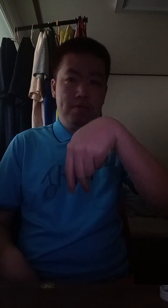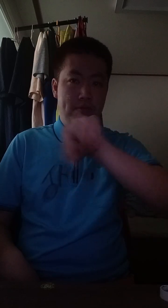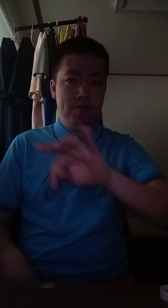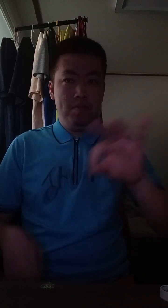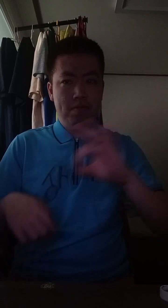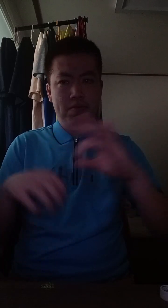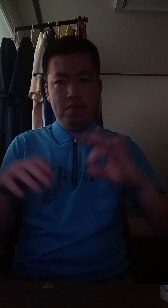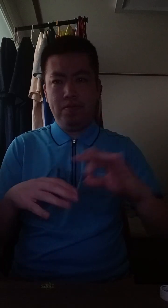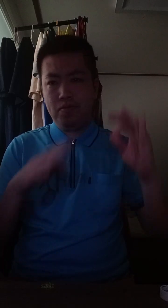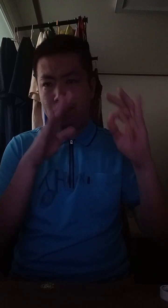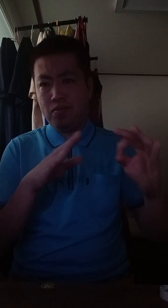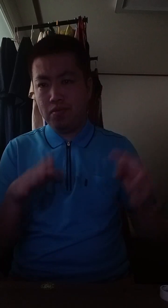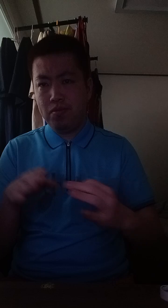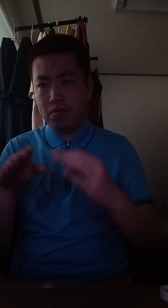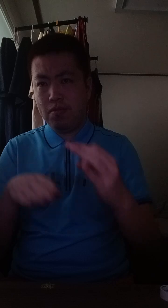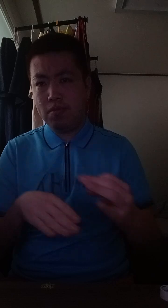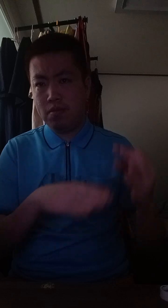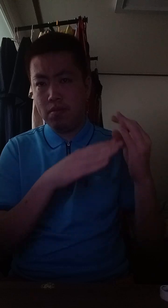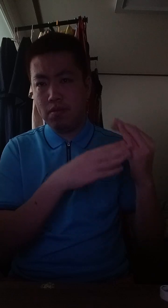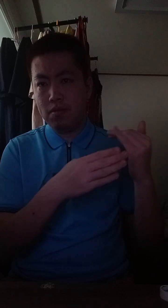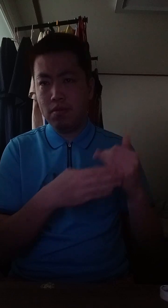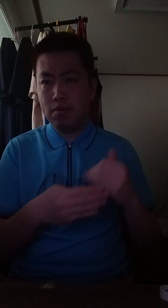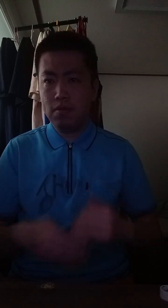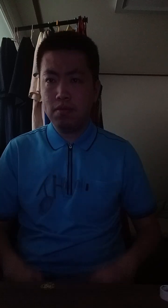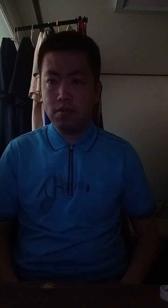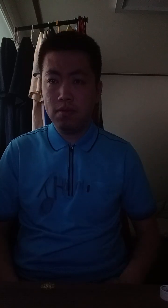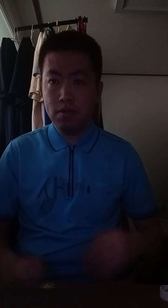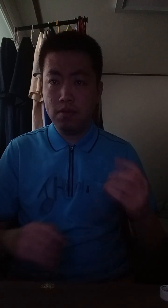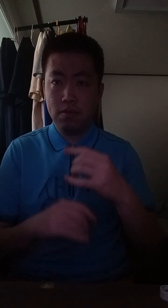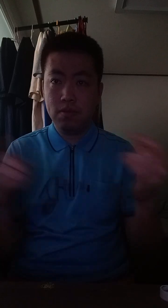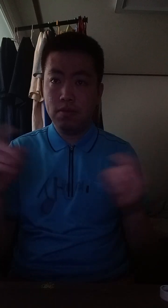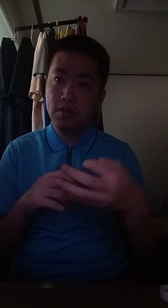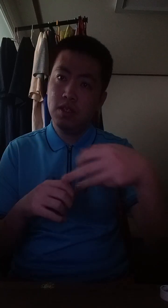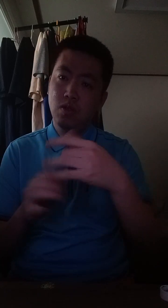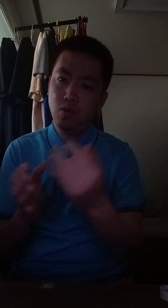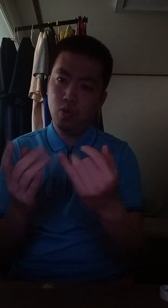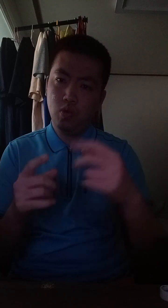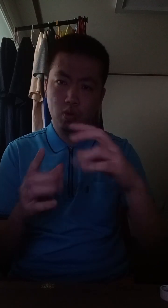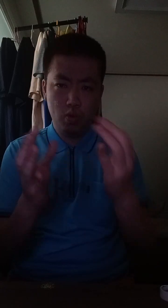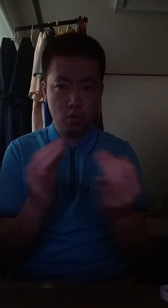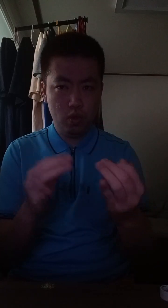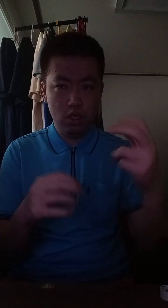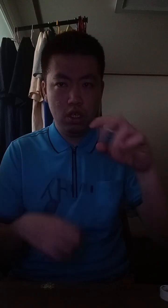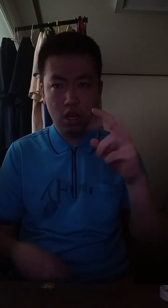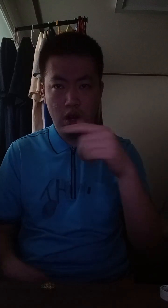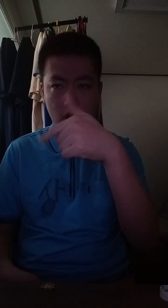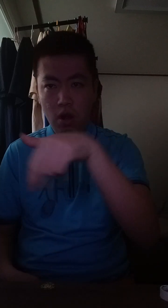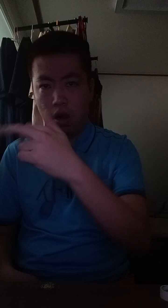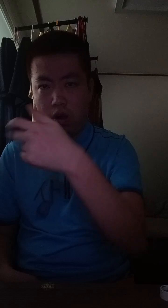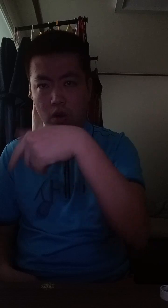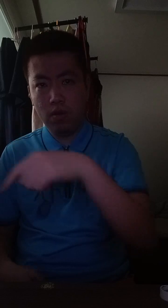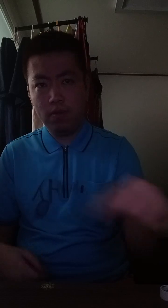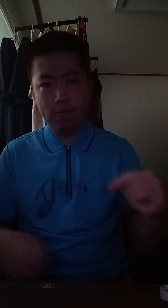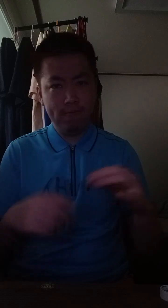틈새가 10cm가 넘습니다. 2005년 시행된 도시철도 건설 규칙은 이 경우 안전장치 설치를